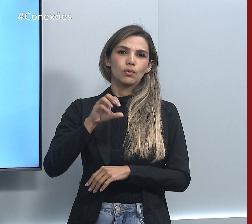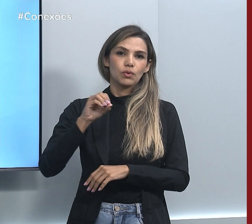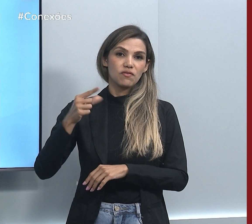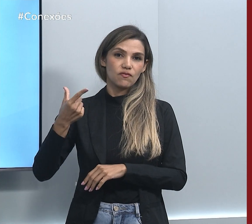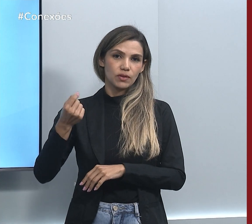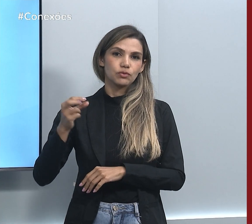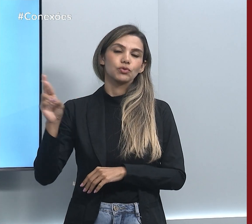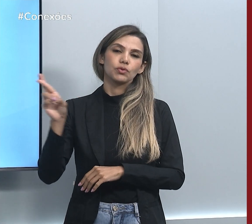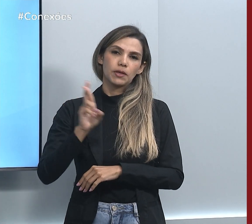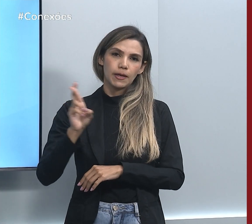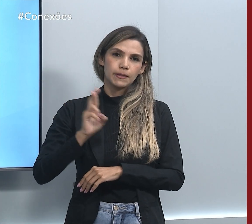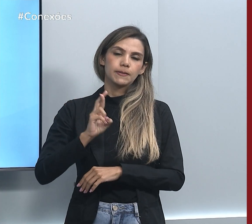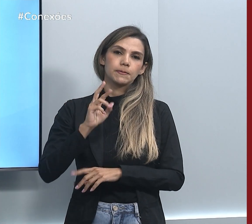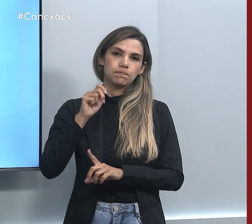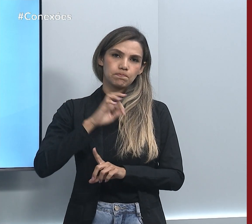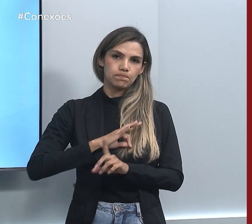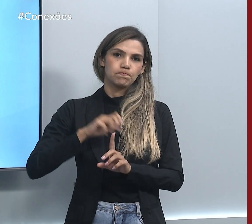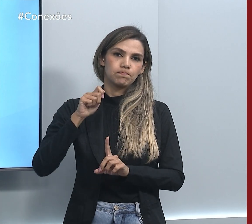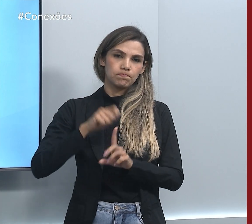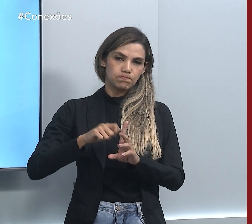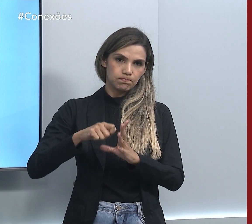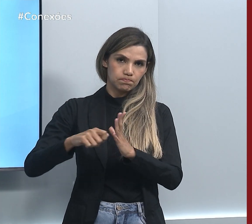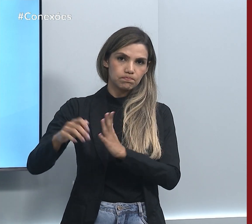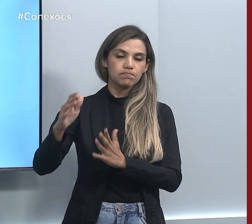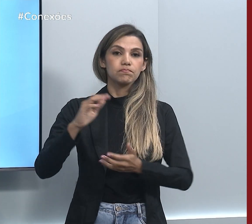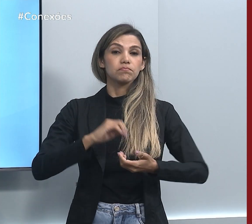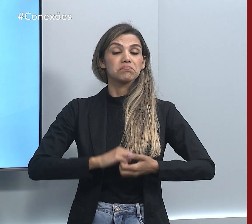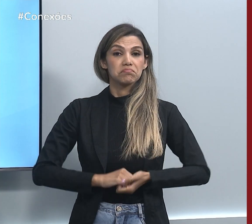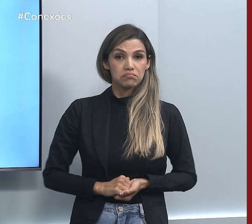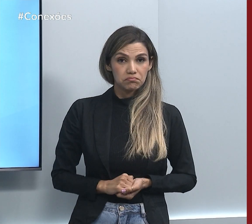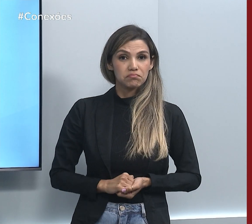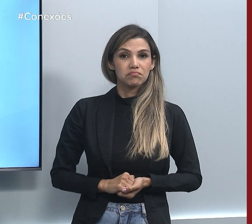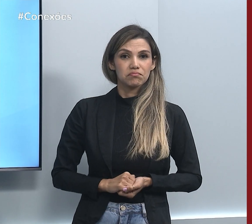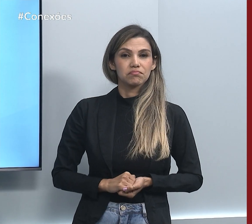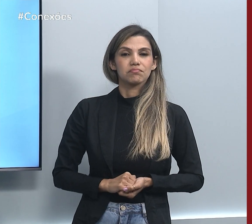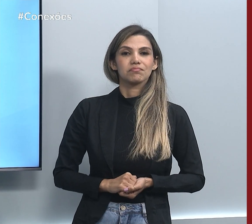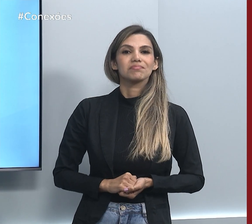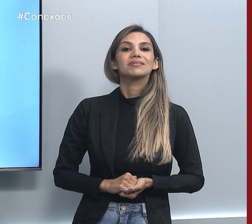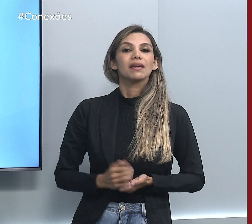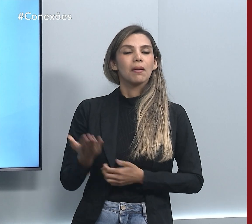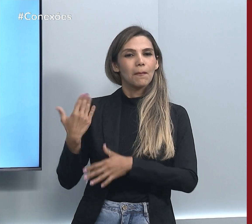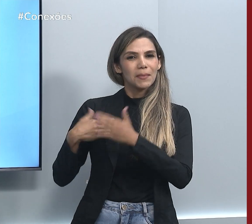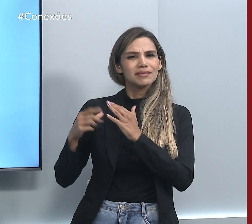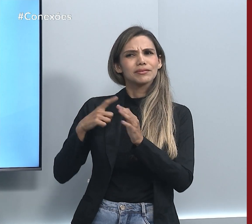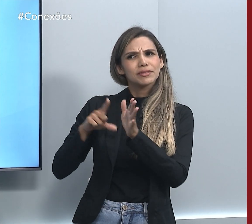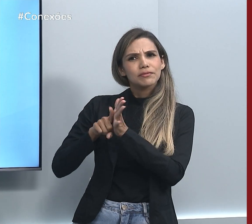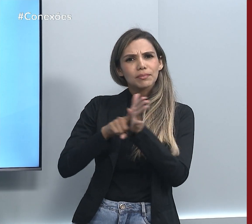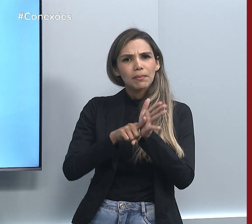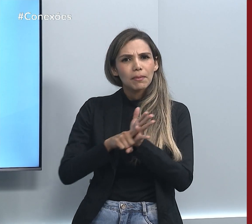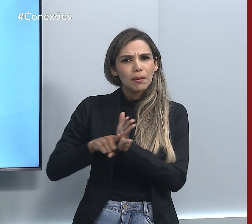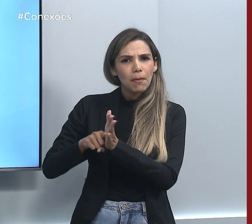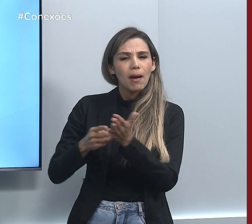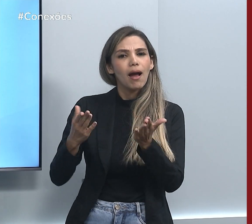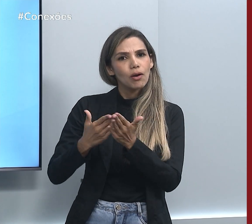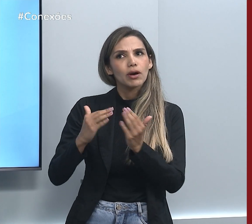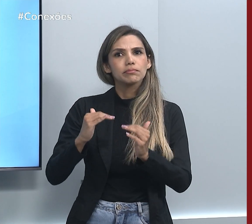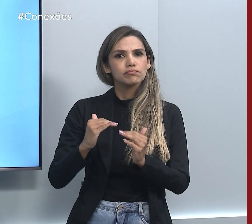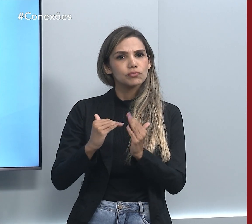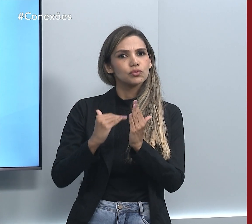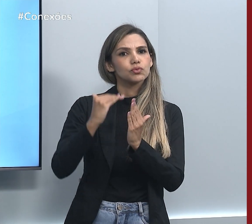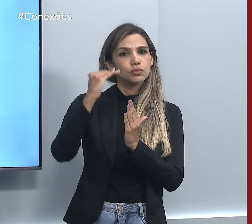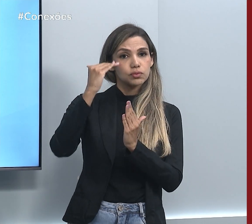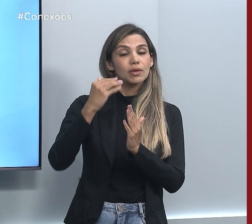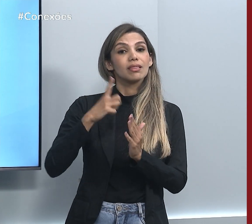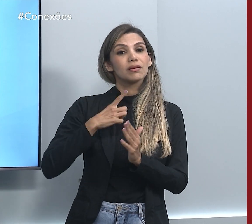2.020 mensais, um valor recorde desde o início da série histórica. E esse crescimento foi de mais